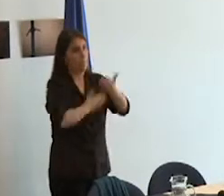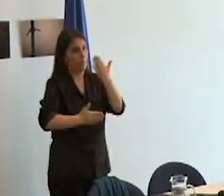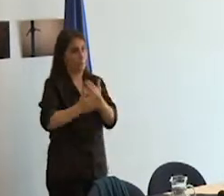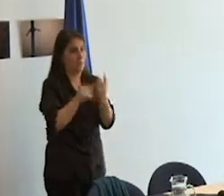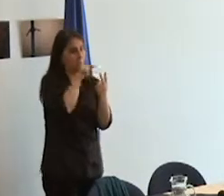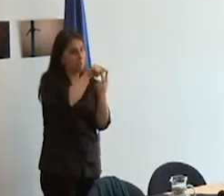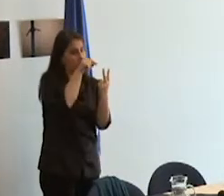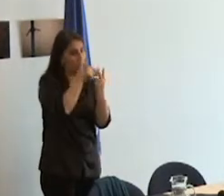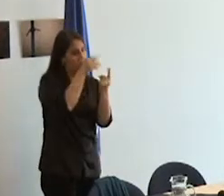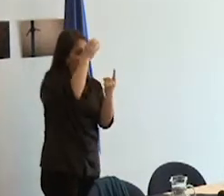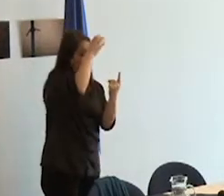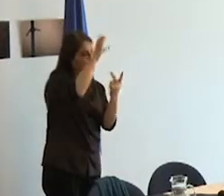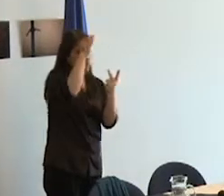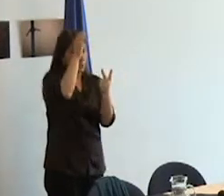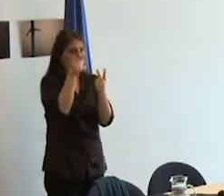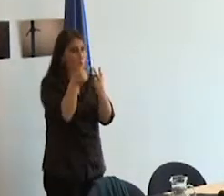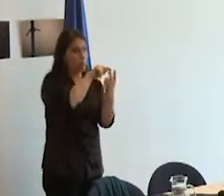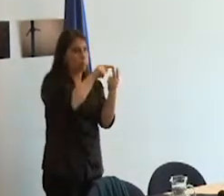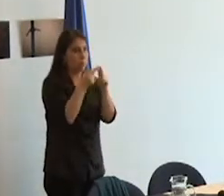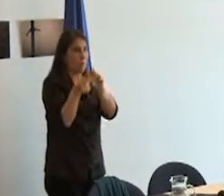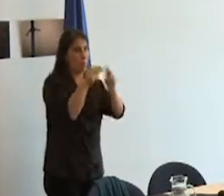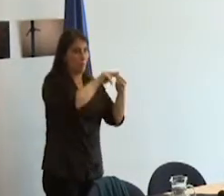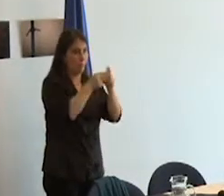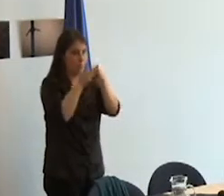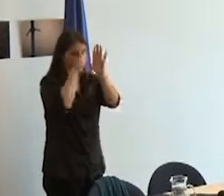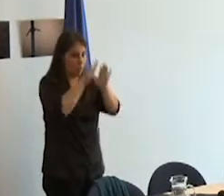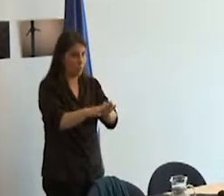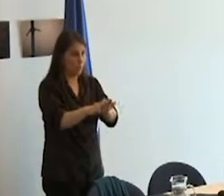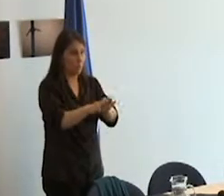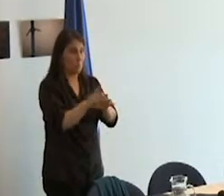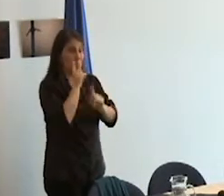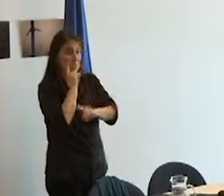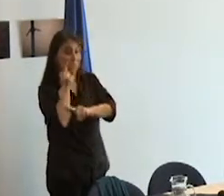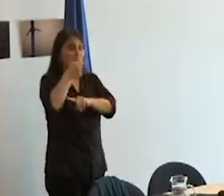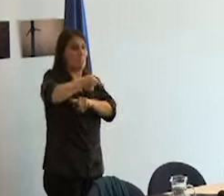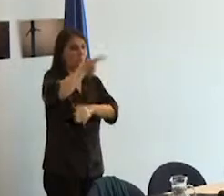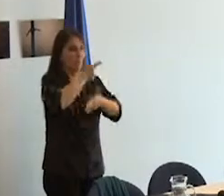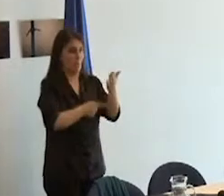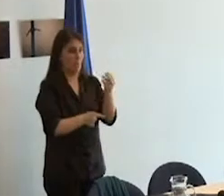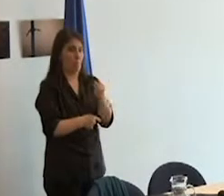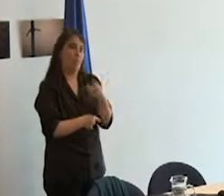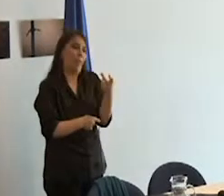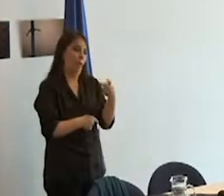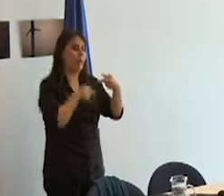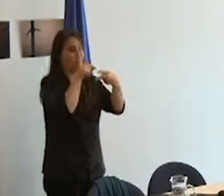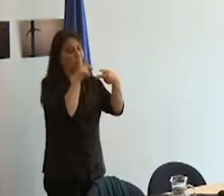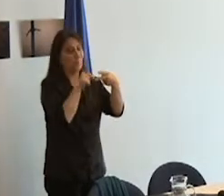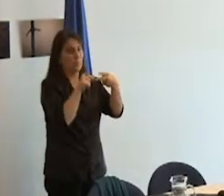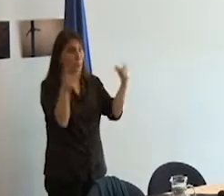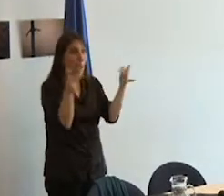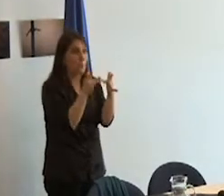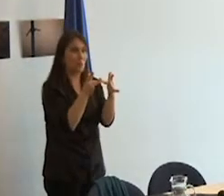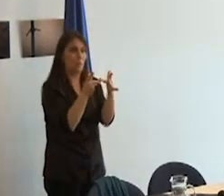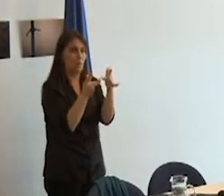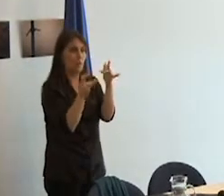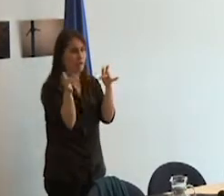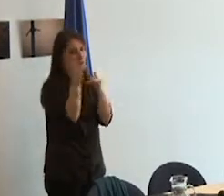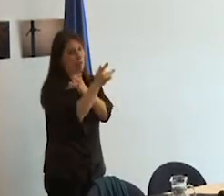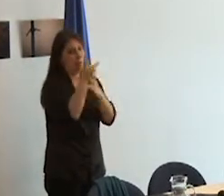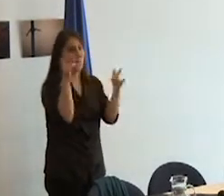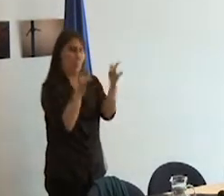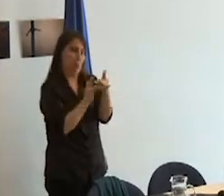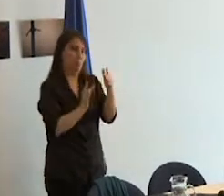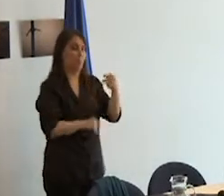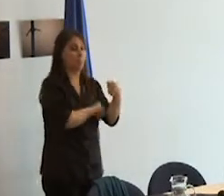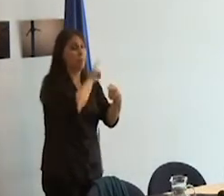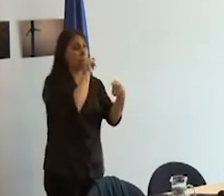entre estos dos conceptos ha estado determinada por dos elementos no siempre coincidentes. De un lado,